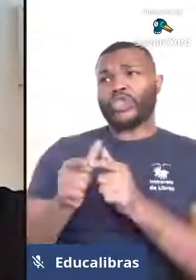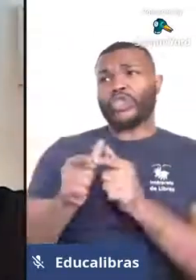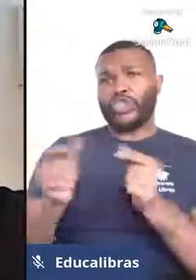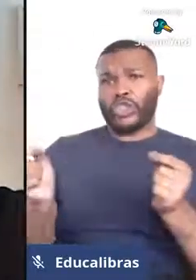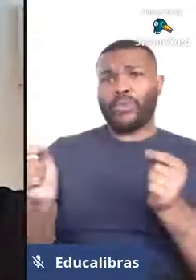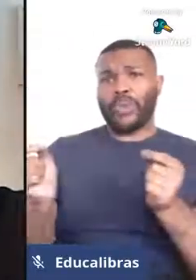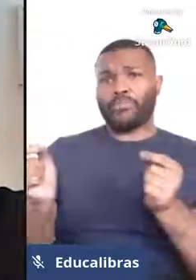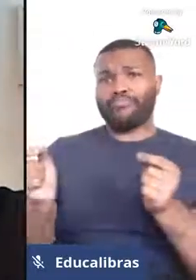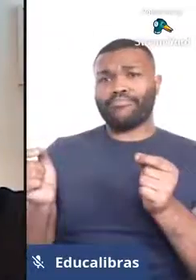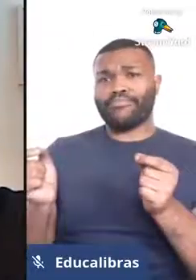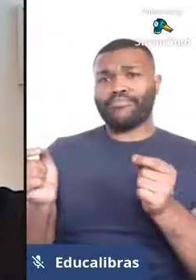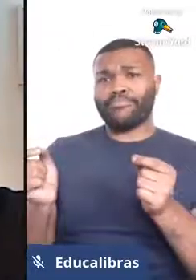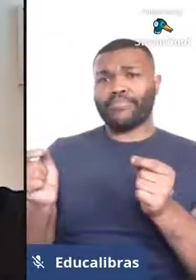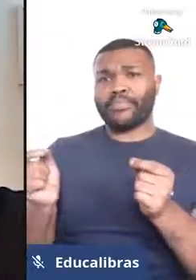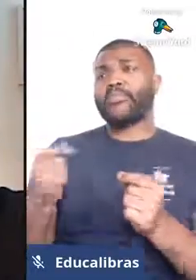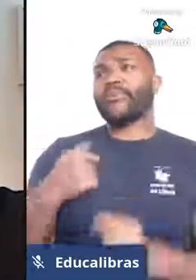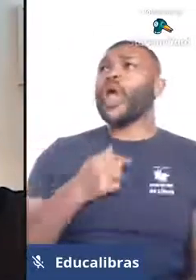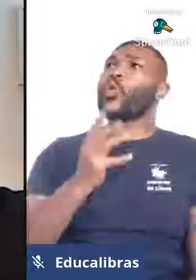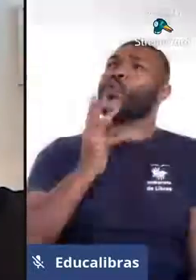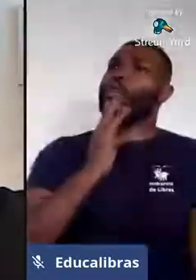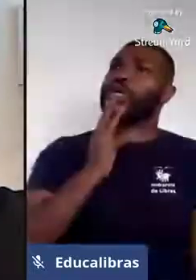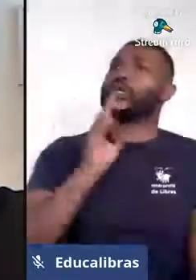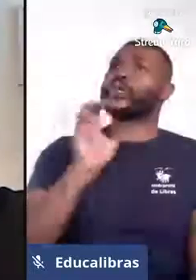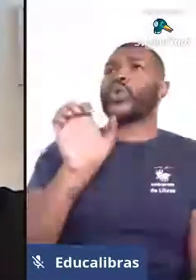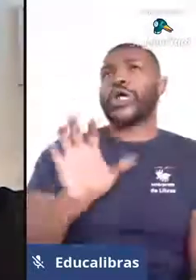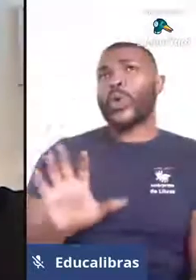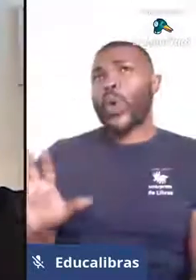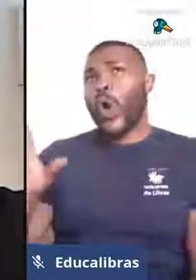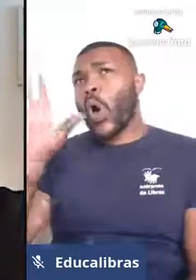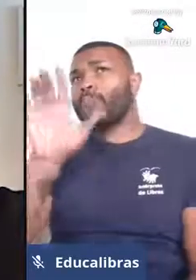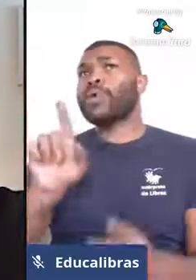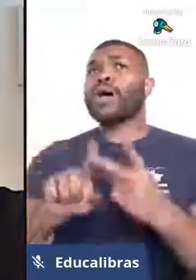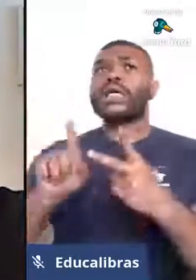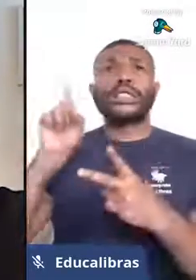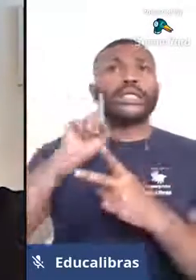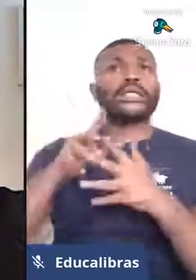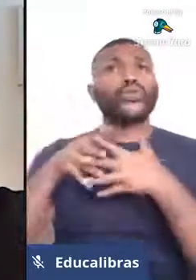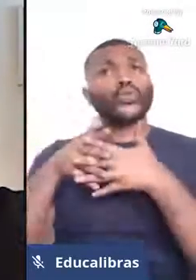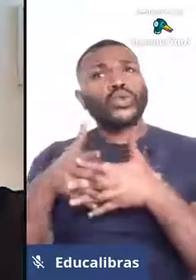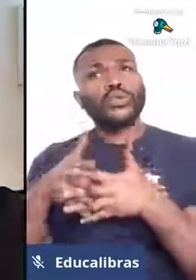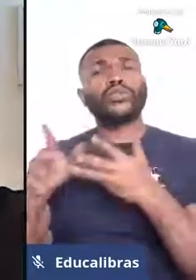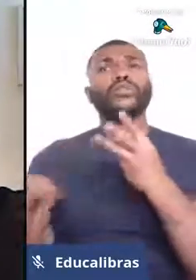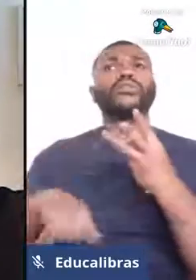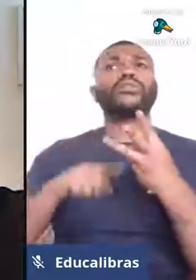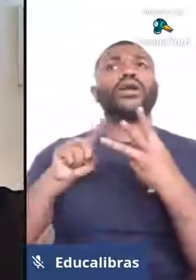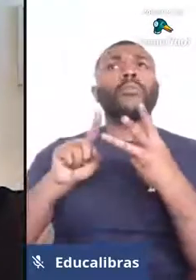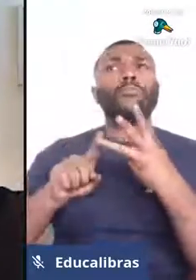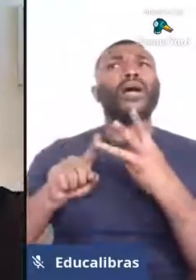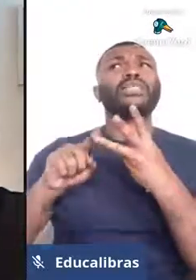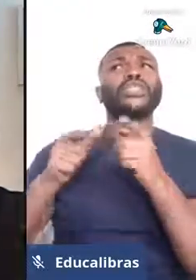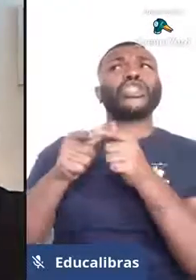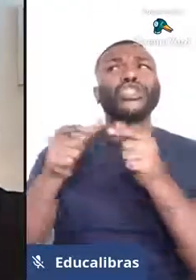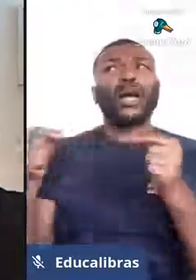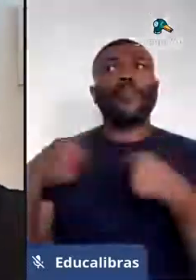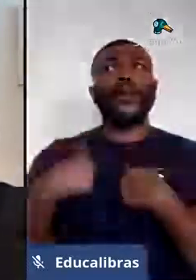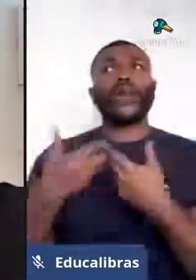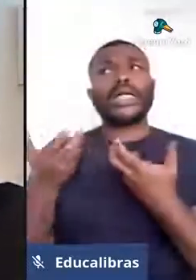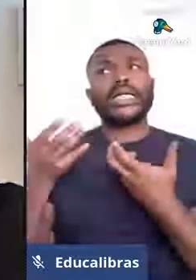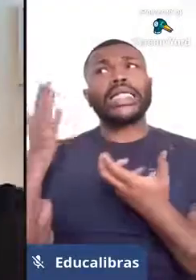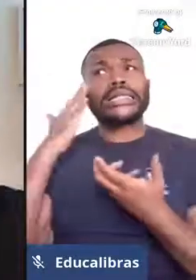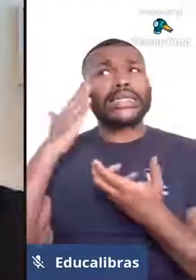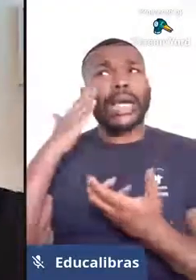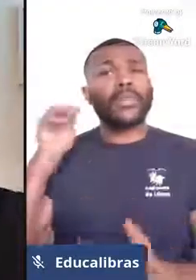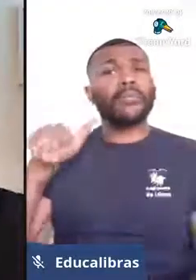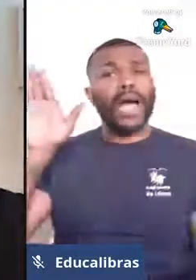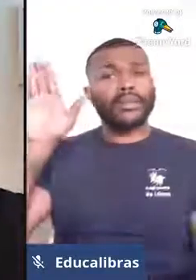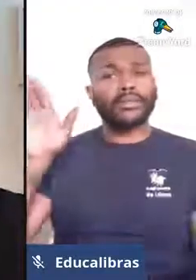Eu conheço alguma coisa da Europa, alguma coisa dos Estados Unidos, mas confesso que eu precisaria saber mais. E você agora